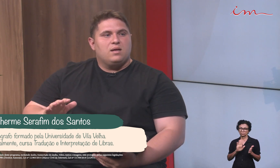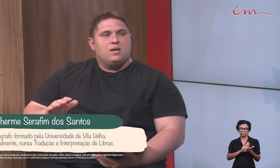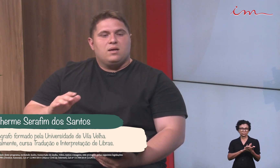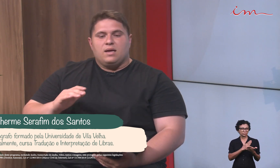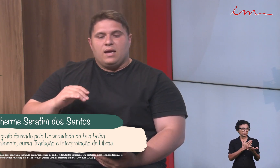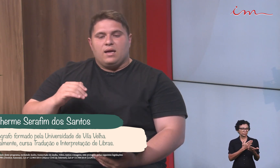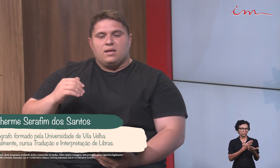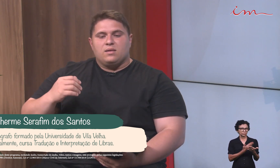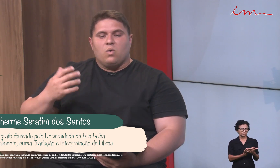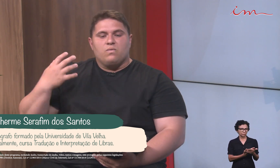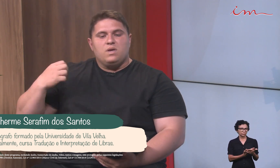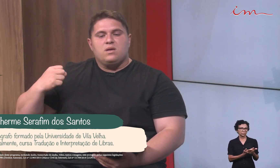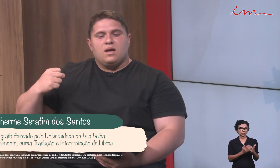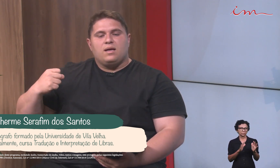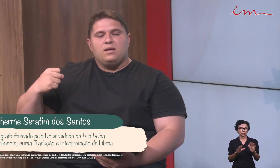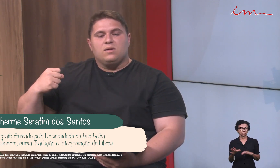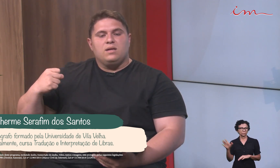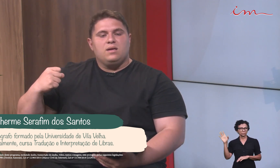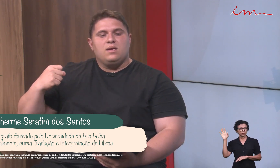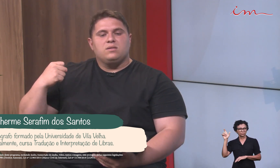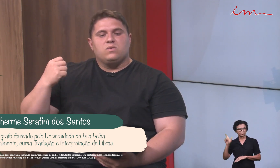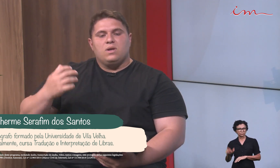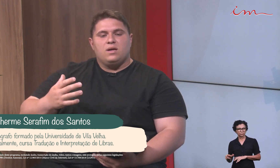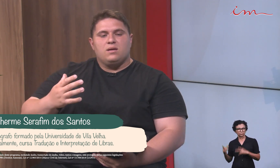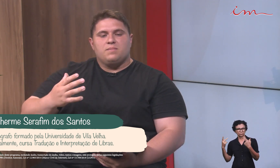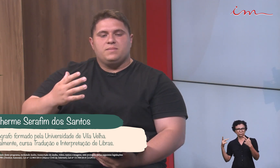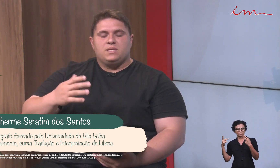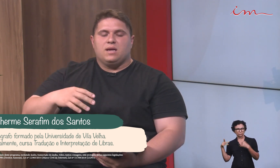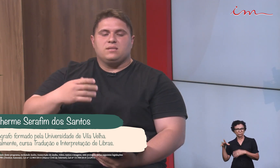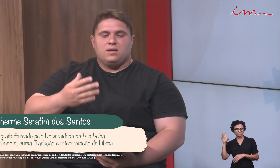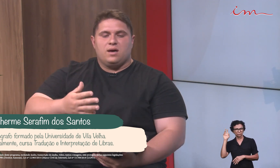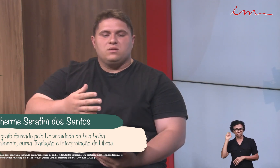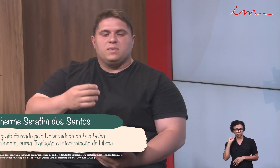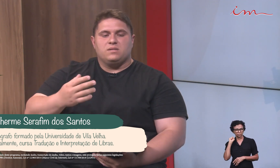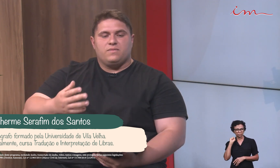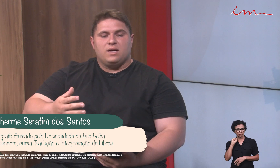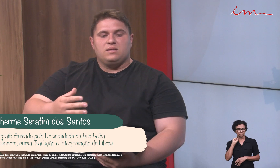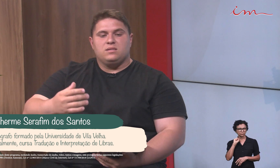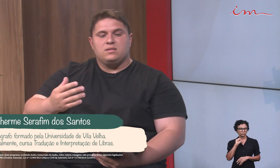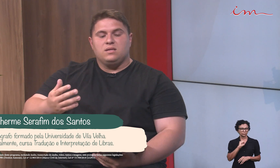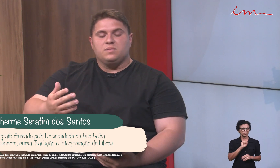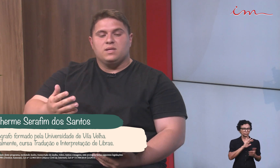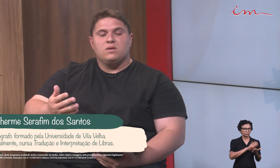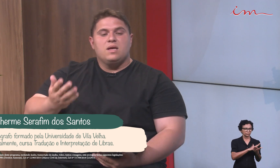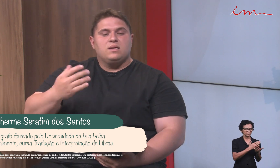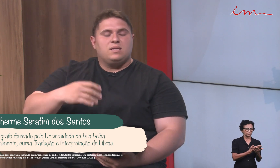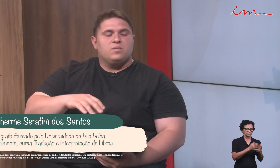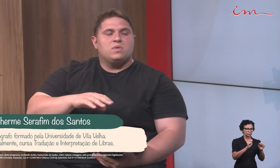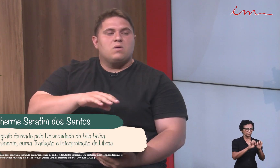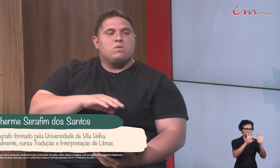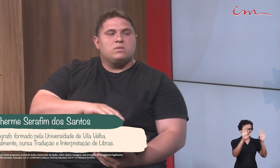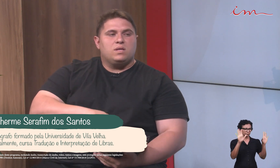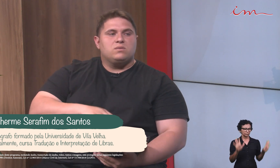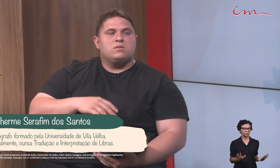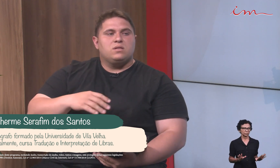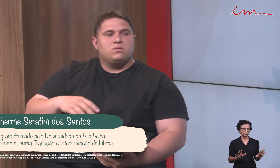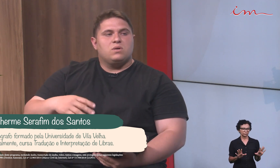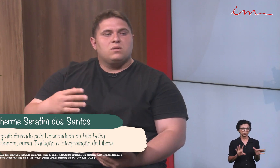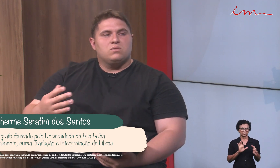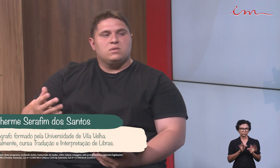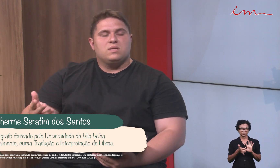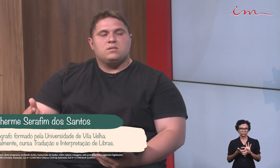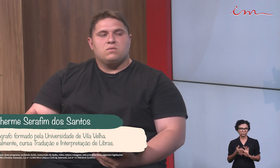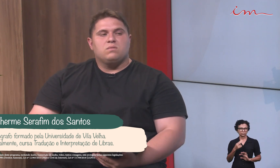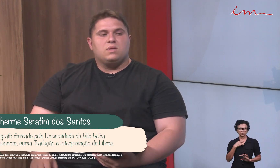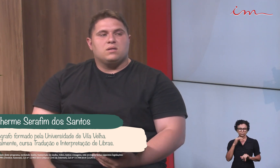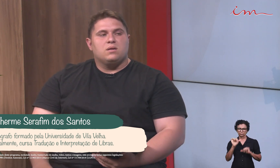interpretar, ouvir aquilo ali e escolher sinais claros, mais fáceis de entendimento, sem mudar o contexto da história